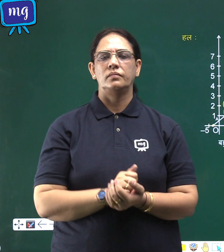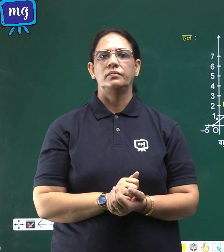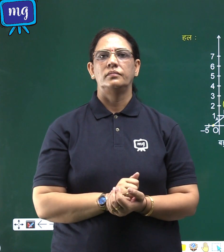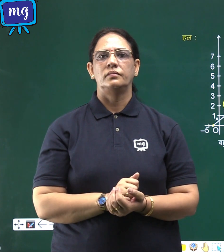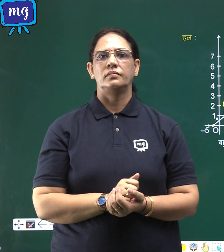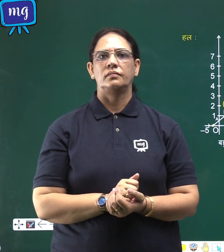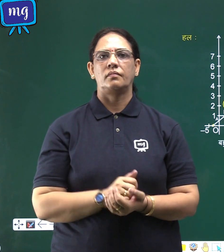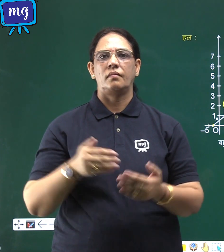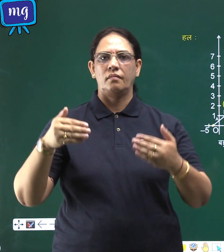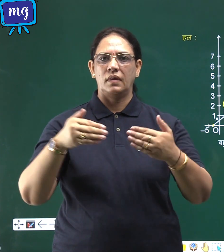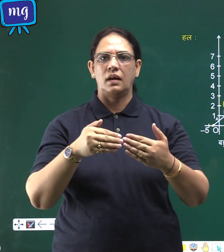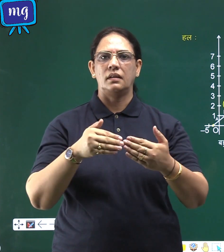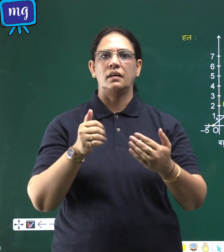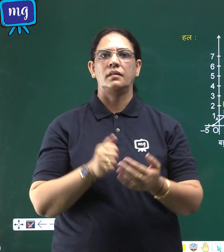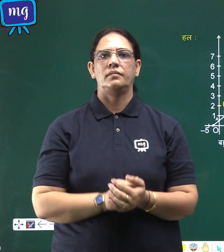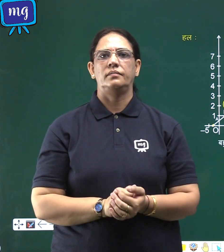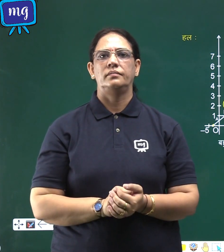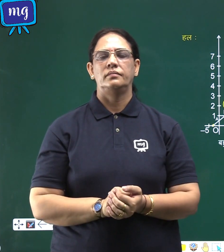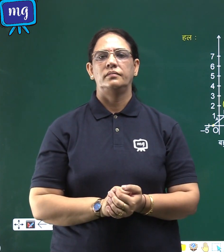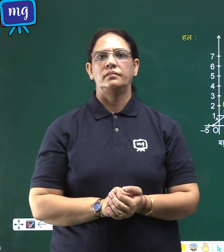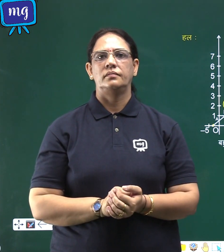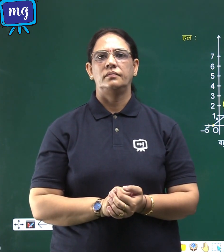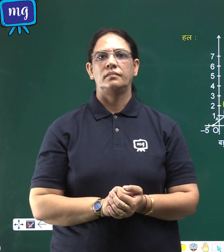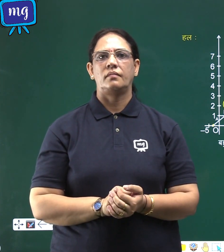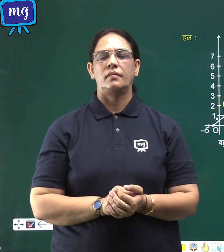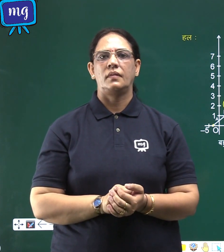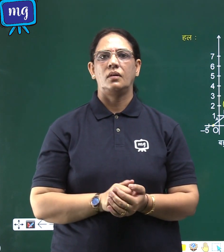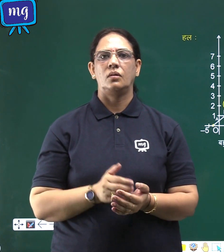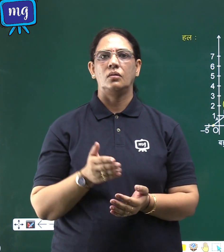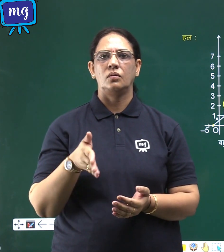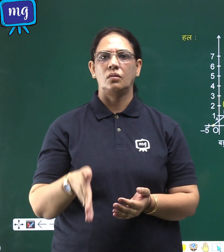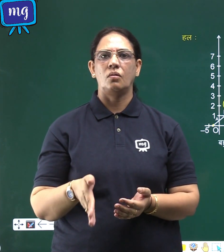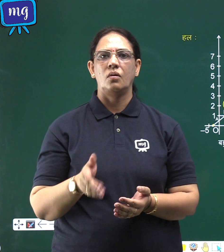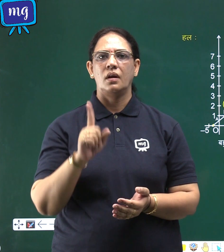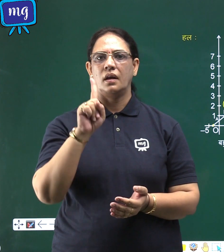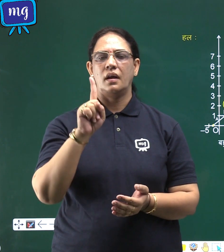मिलाते हैं, तो एक बावुज बनता है,